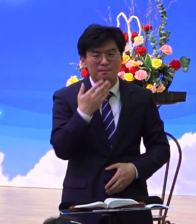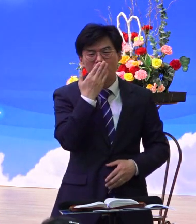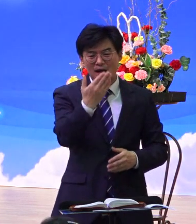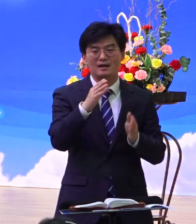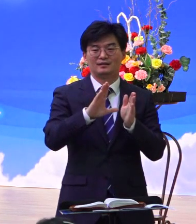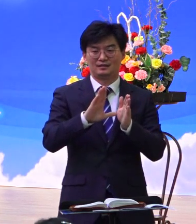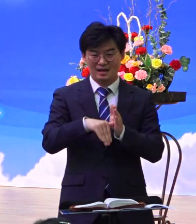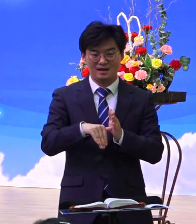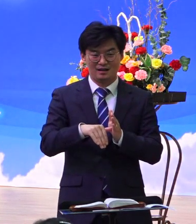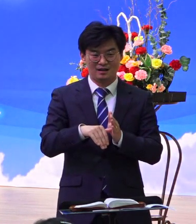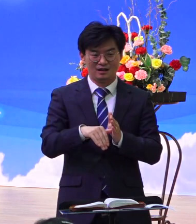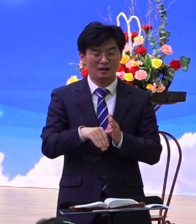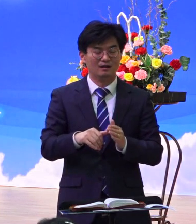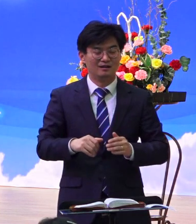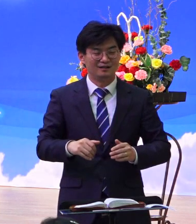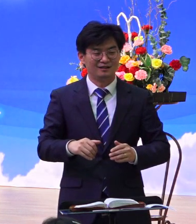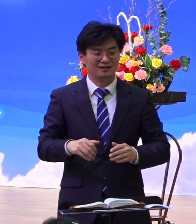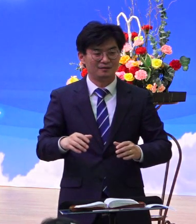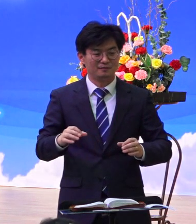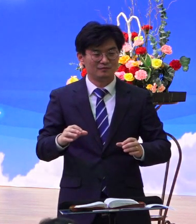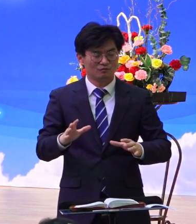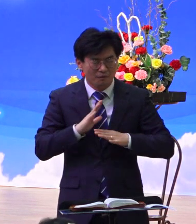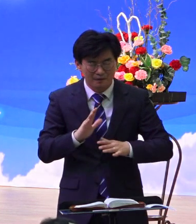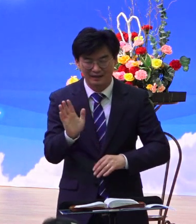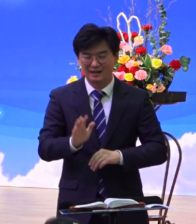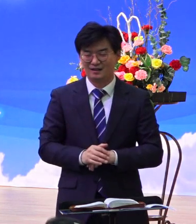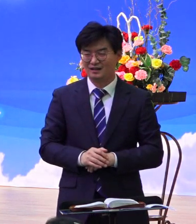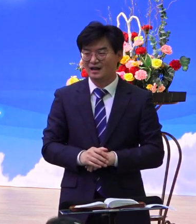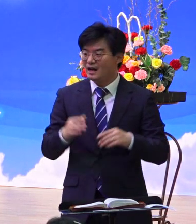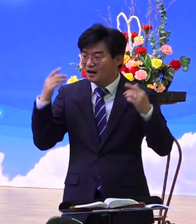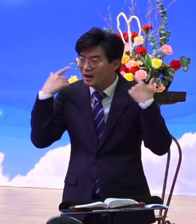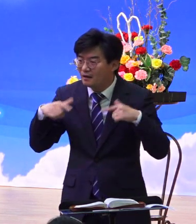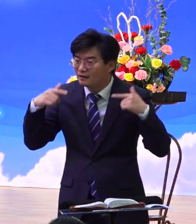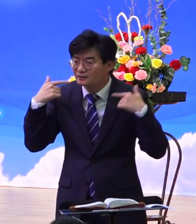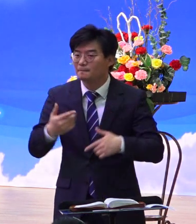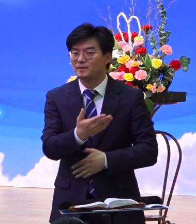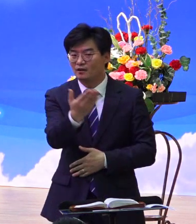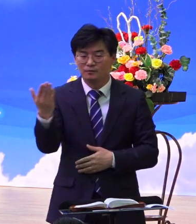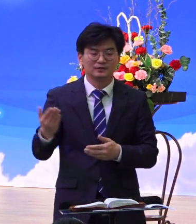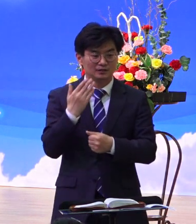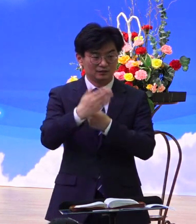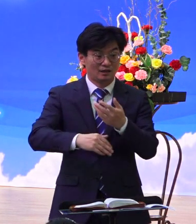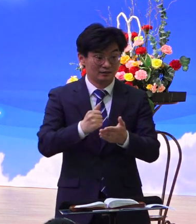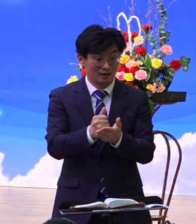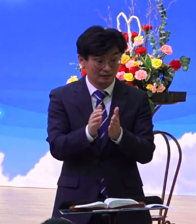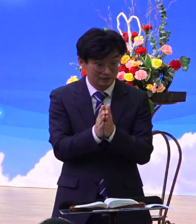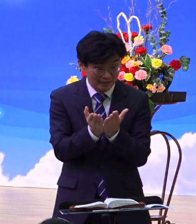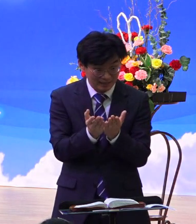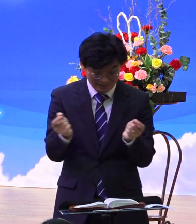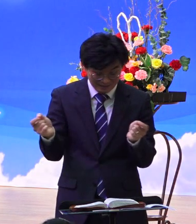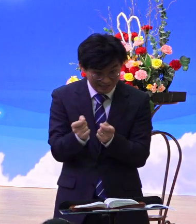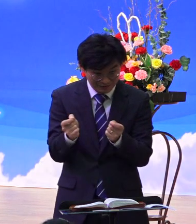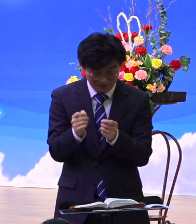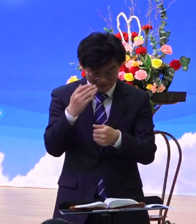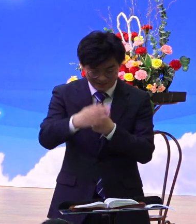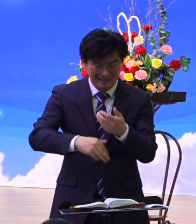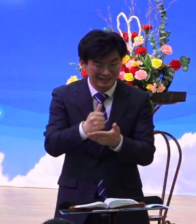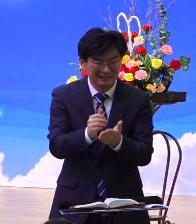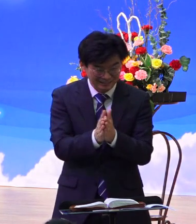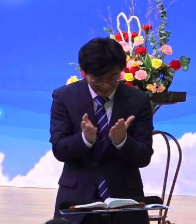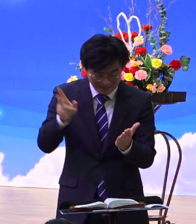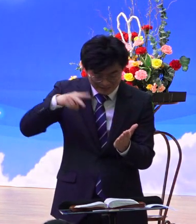사랑하는 여러분, 성경을 많이 읽는 부모가 되시기를 바랍니다. 그리고 여기 있는 우리 자녀들, 또